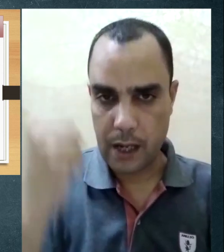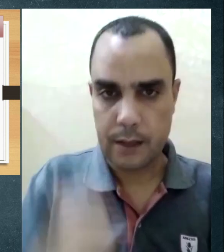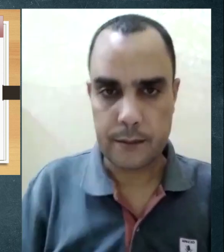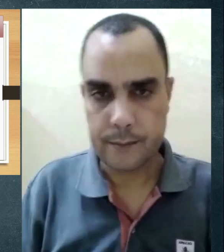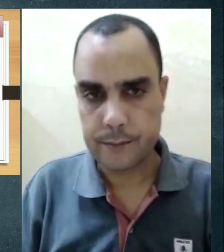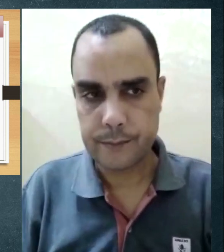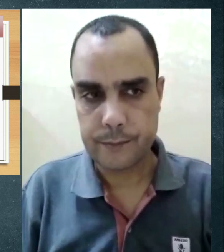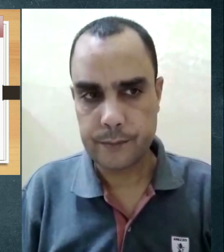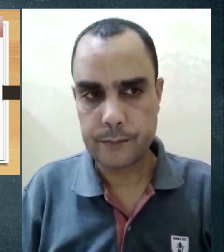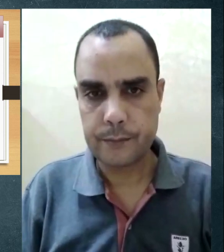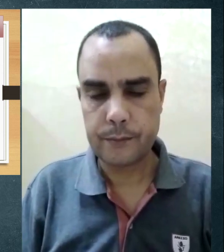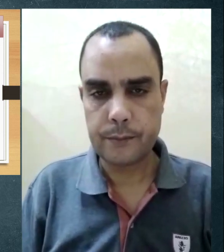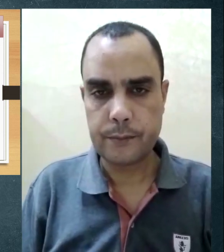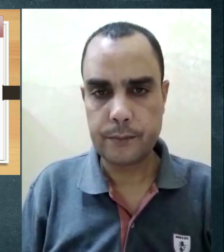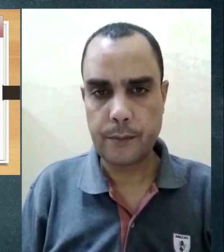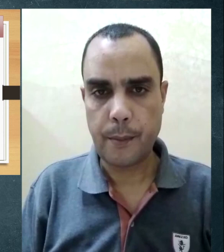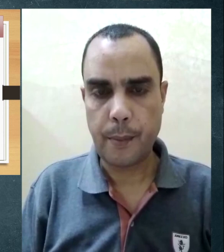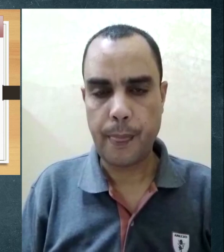قوة،